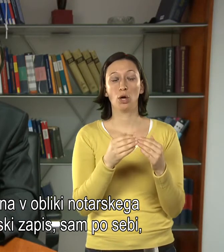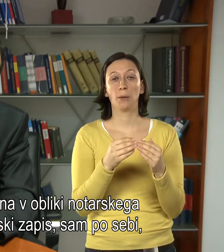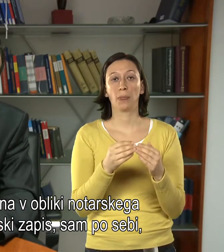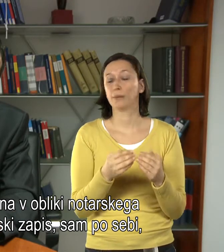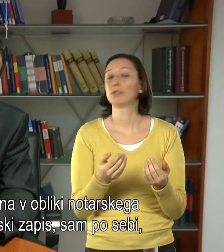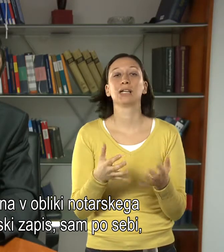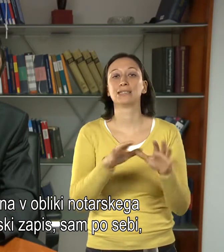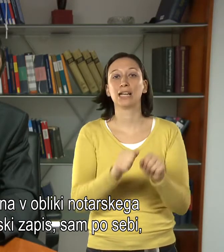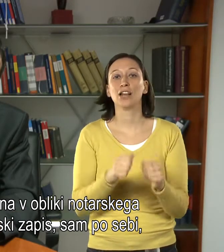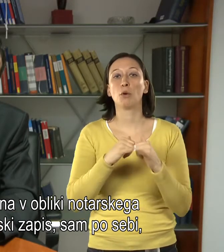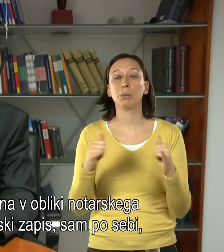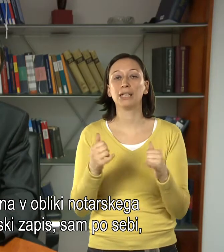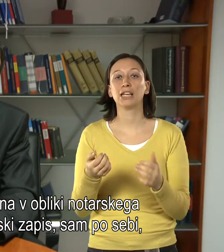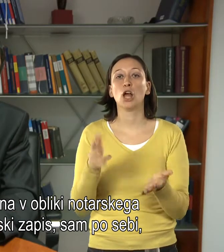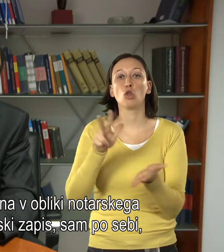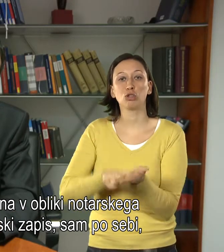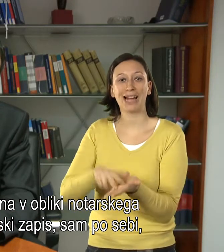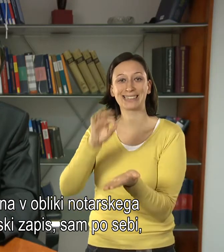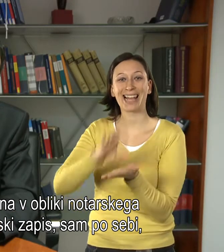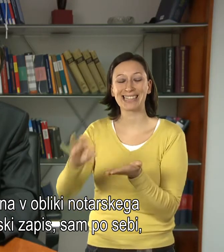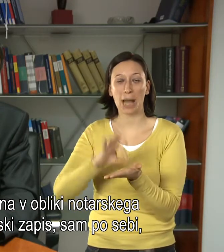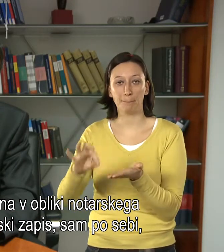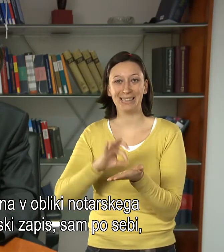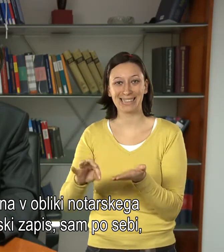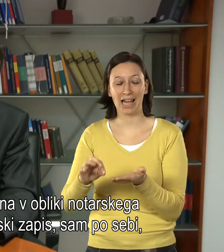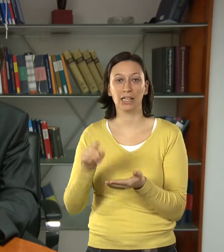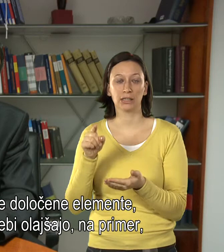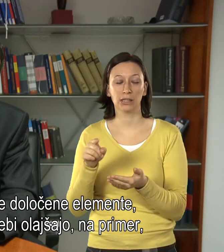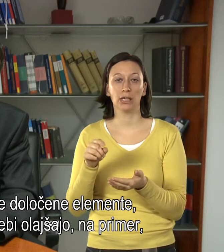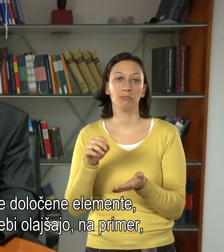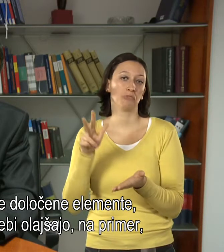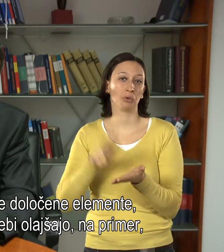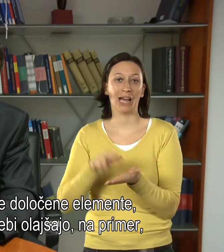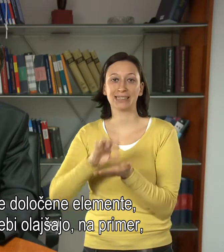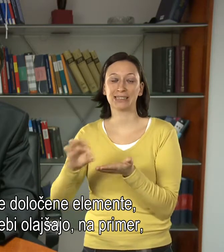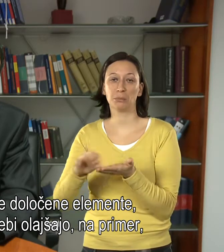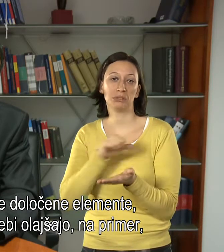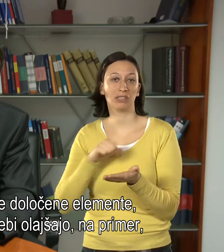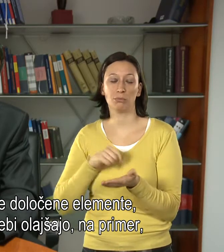obliki notarskega zapisa. Notarski zapis sam po sebi